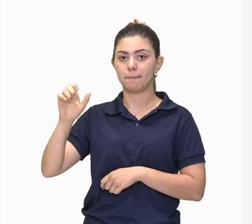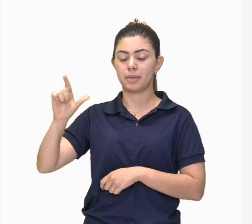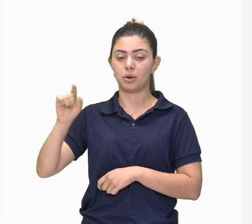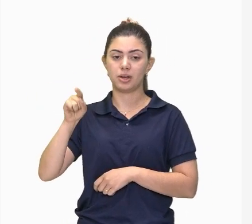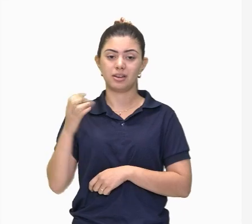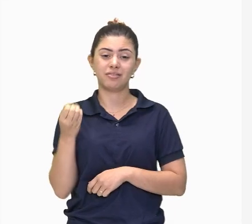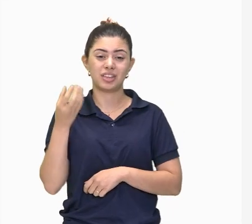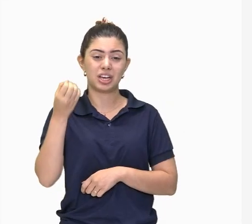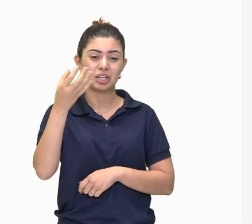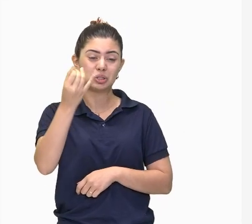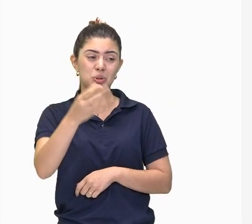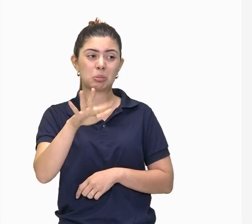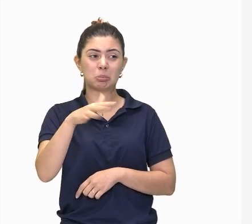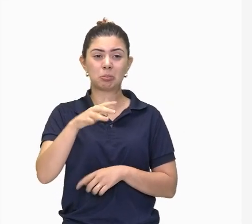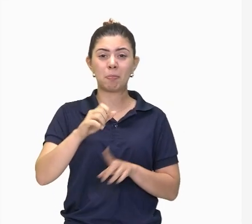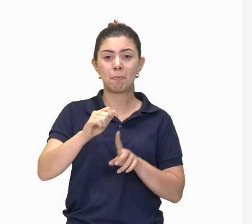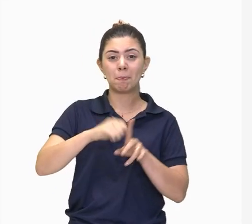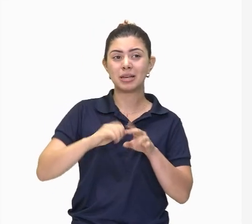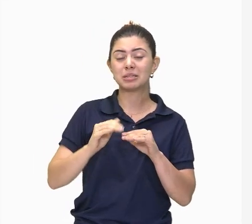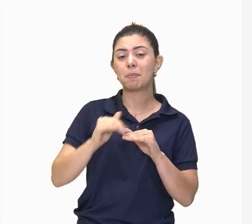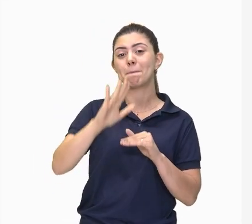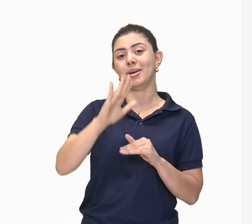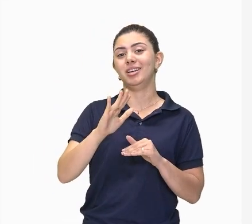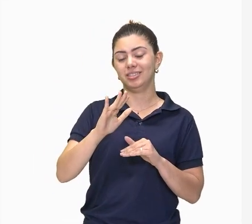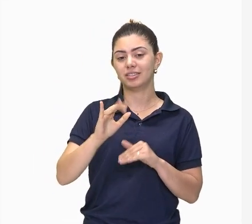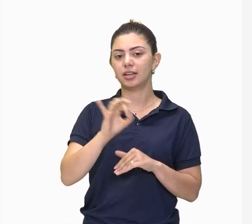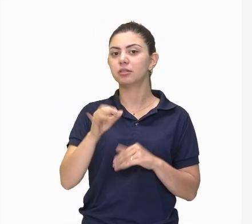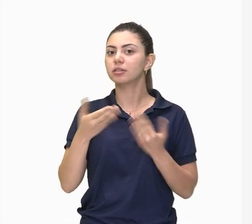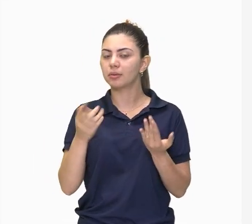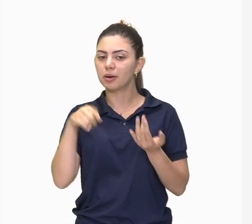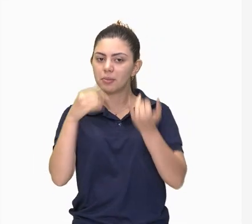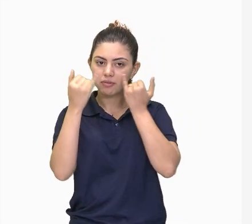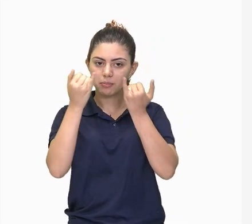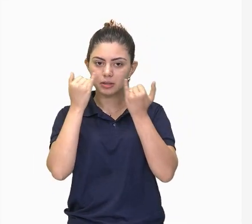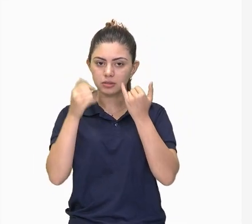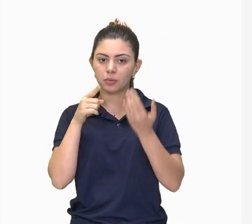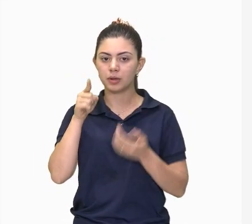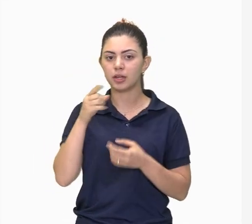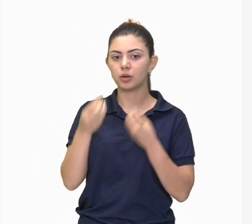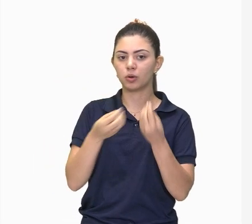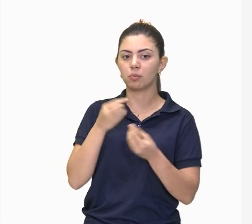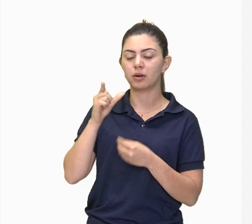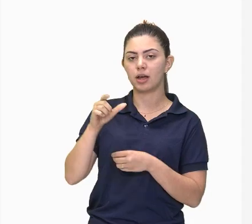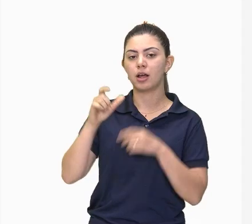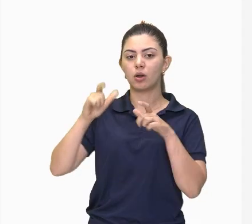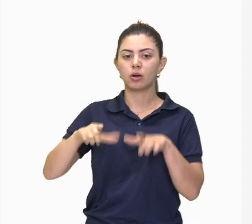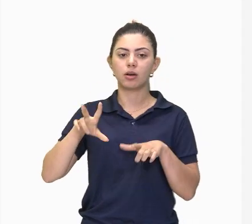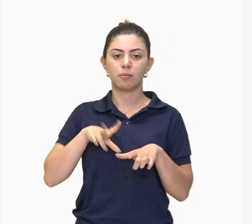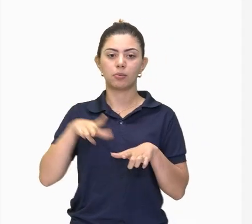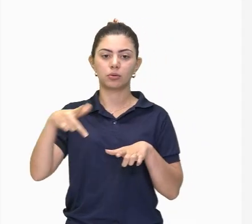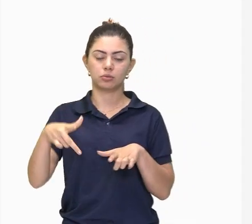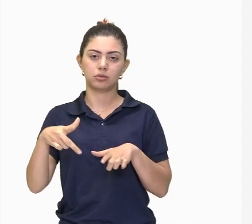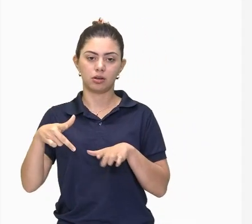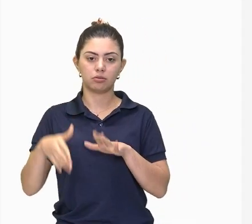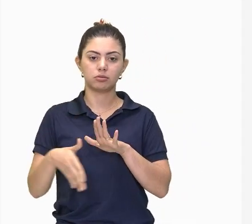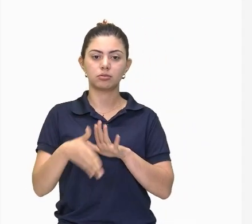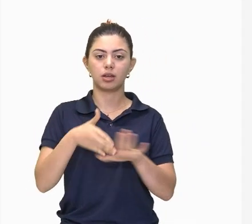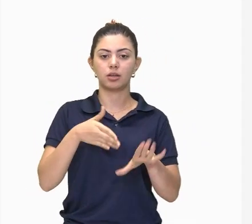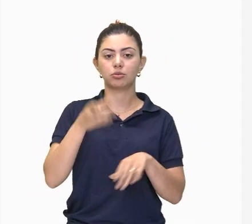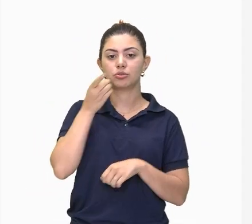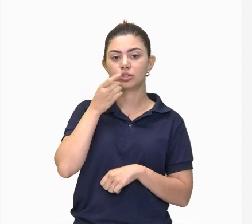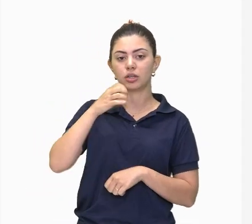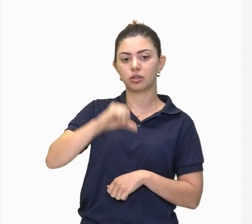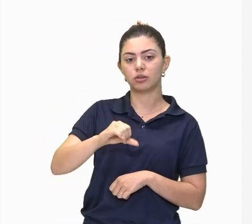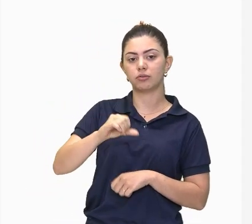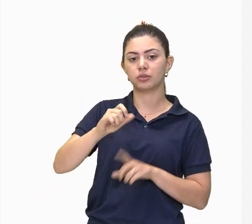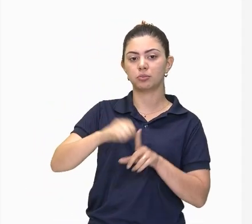demorou mais de um mês. Veja que eu estou trazendo uma informação aí. Ele saiu de Lisboa no dia 9 de março de 1500 e chegou